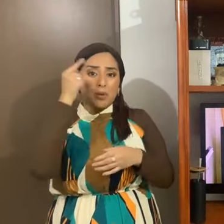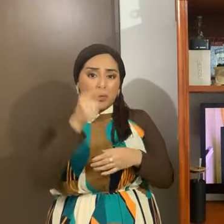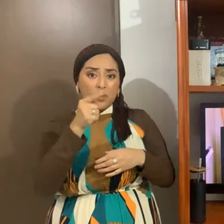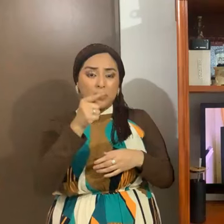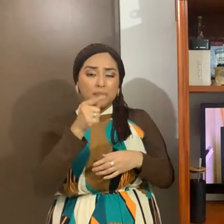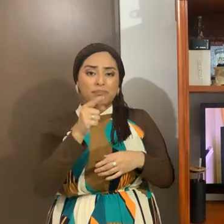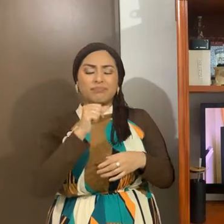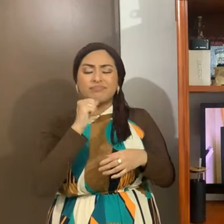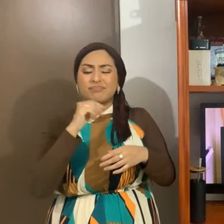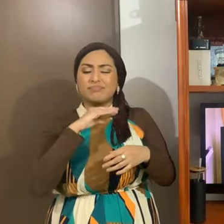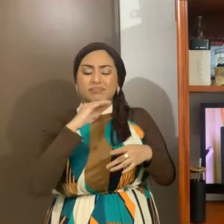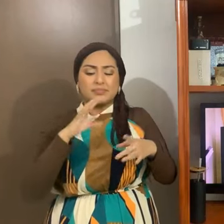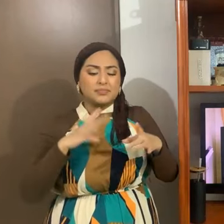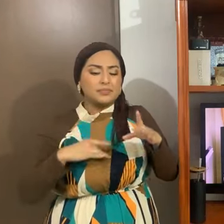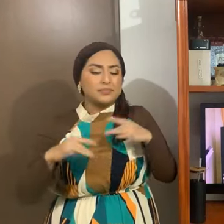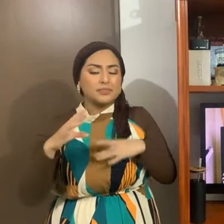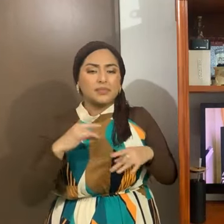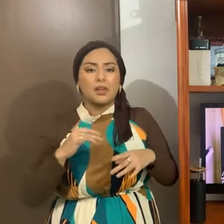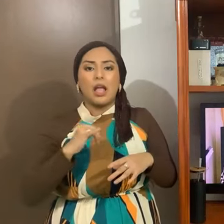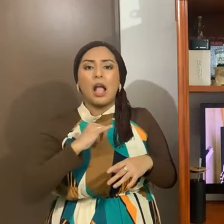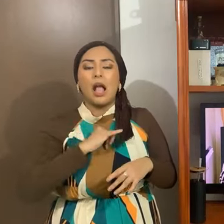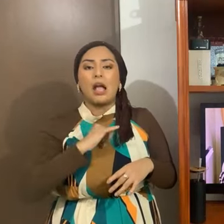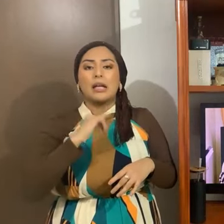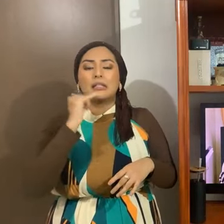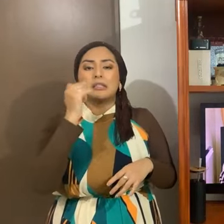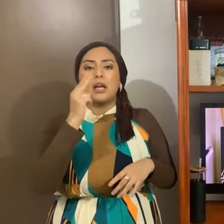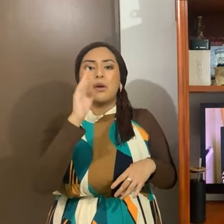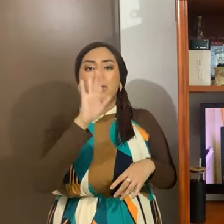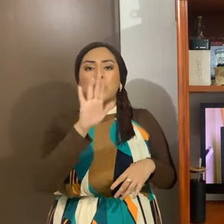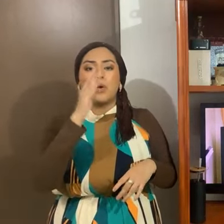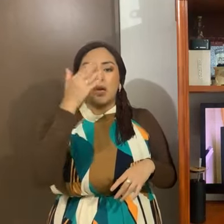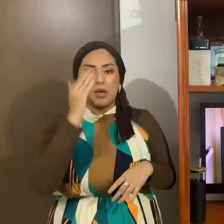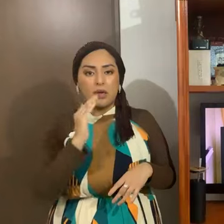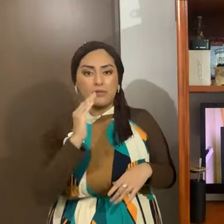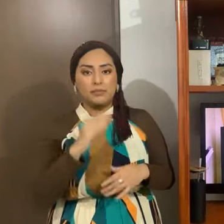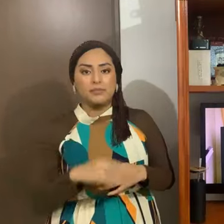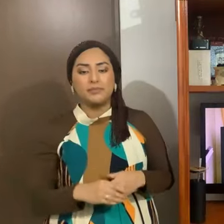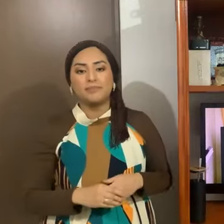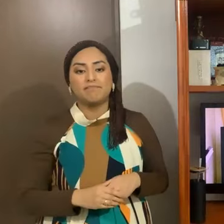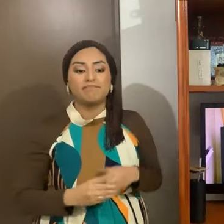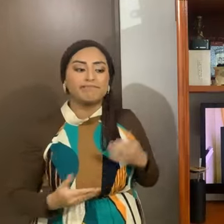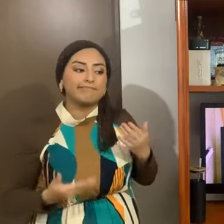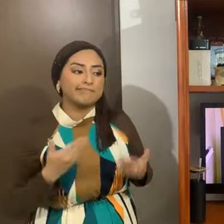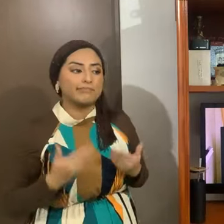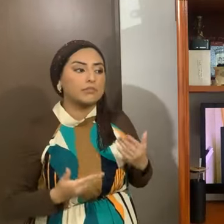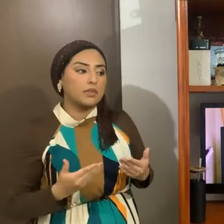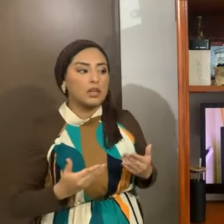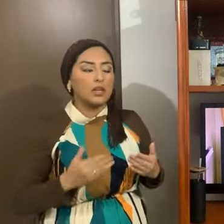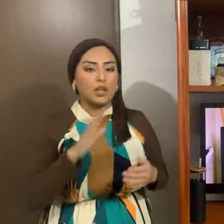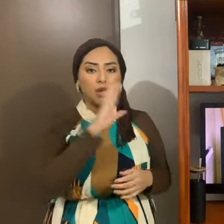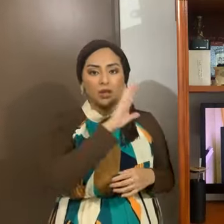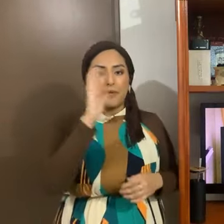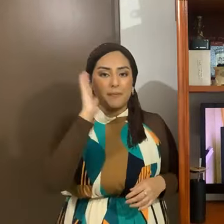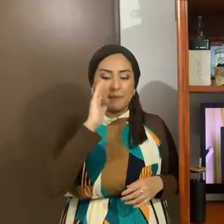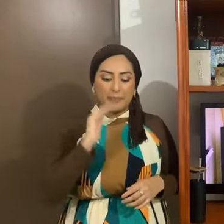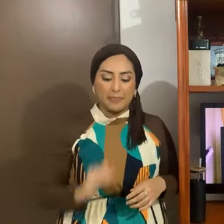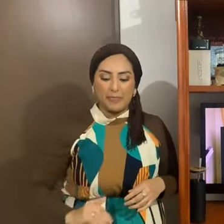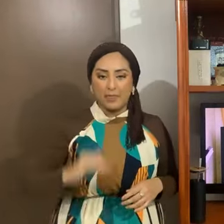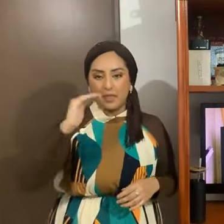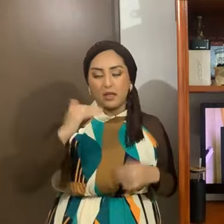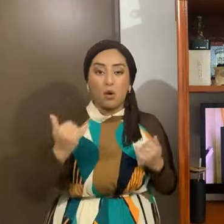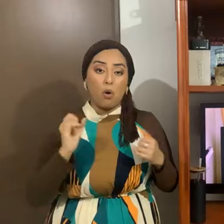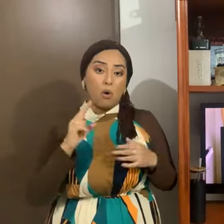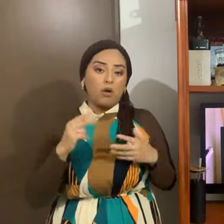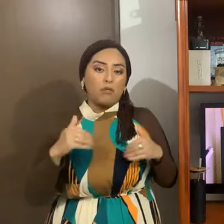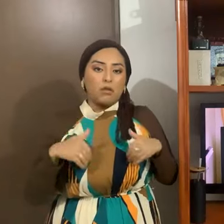y no os contaminéis con ellas, yo Yahweh, vuestro Elohim. A lo mejor durante la infancia, durante la